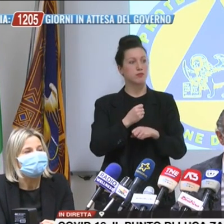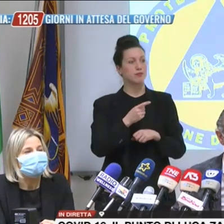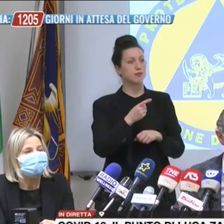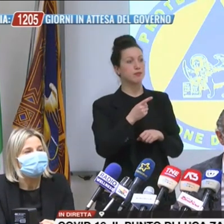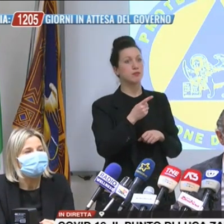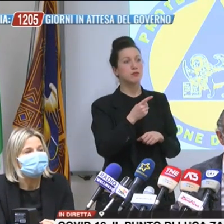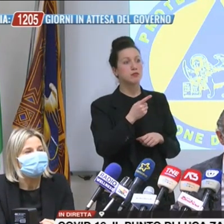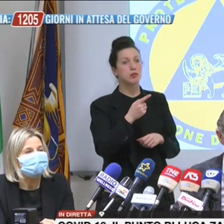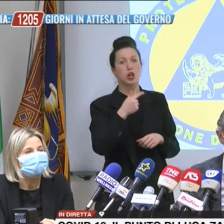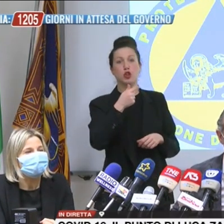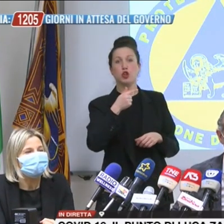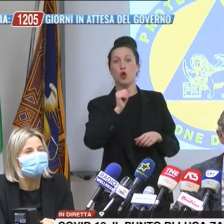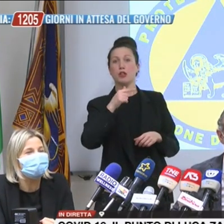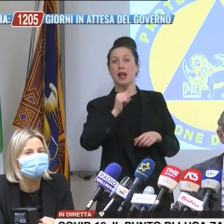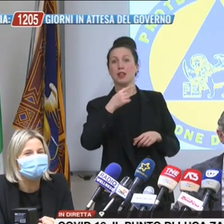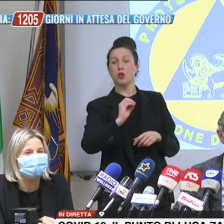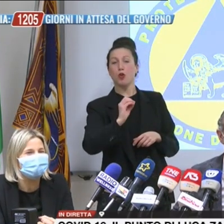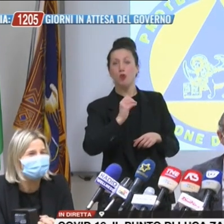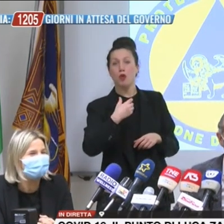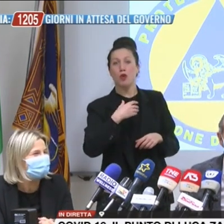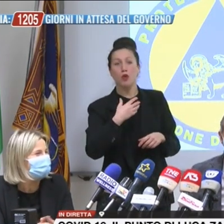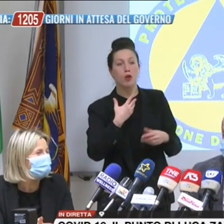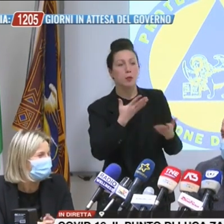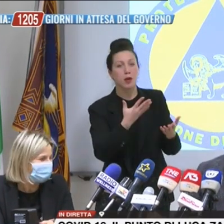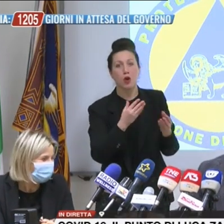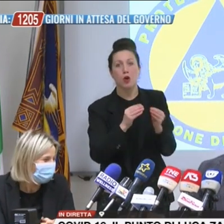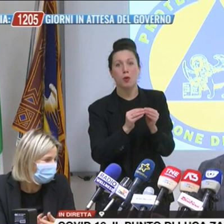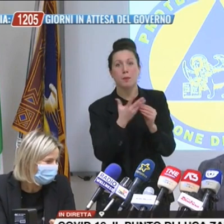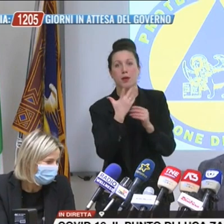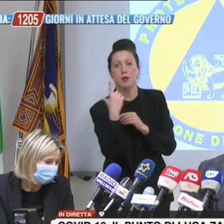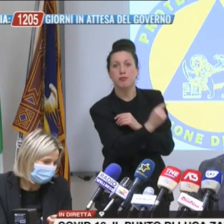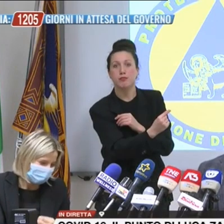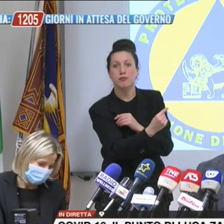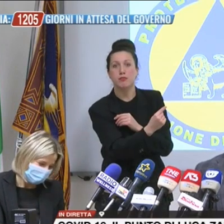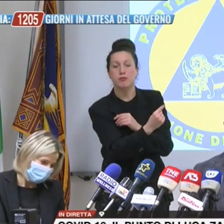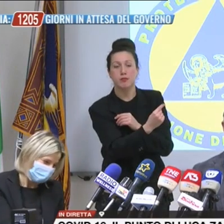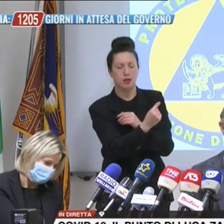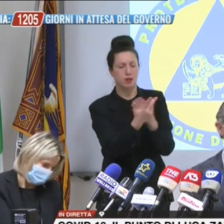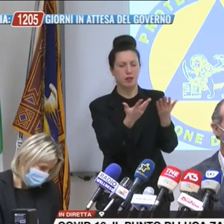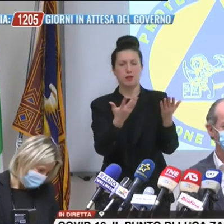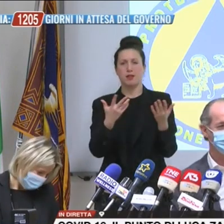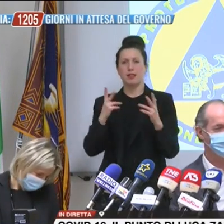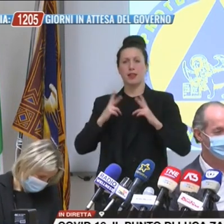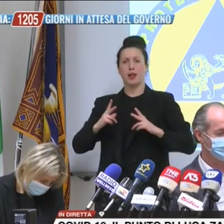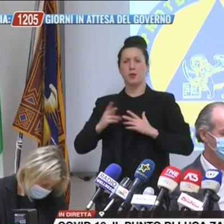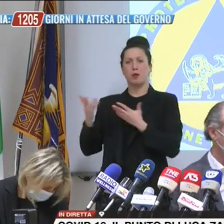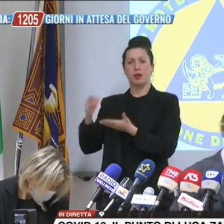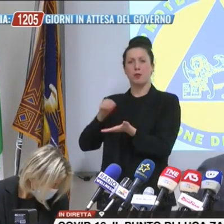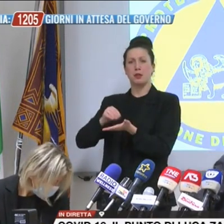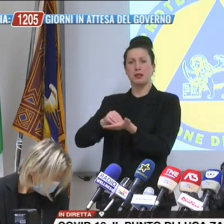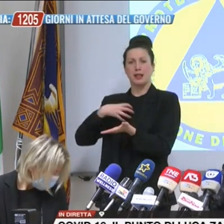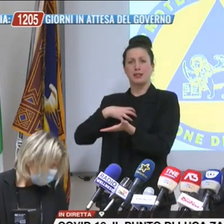Se ne va così, un salutato ospite. Cioè, vi lascio in buone mani l'assessore alla salute, figurate. Questo è